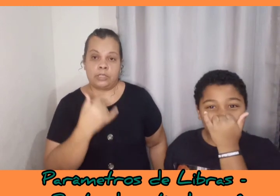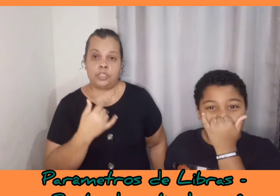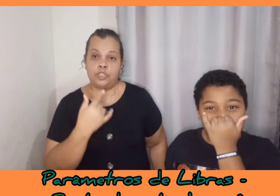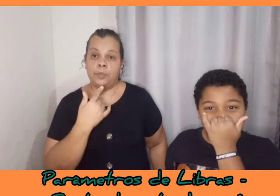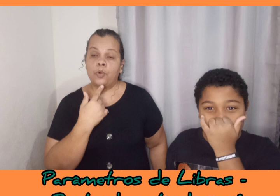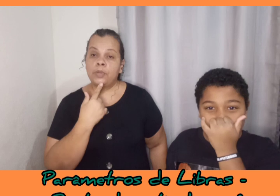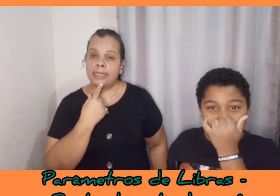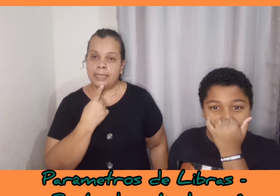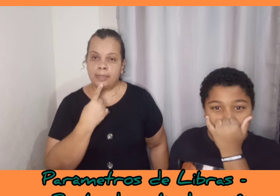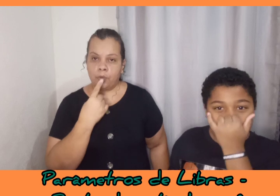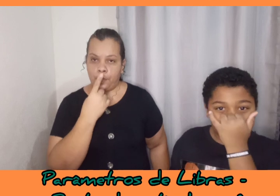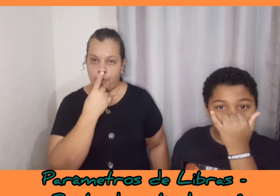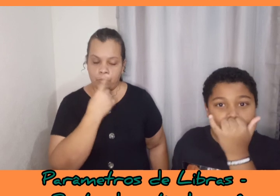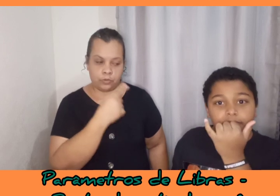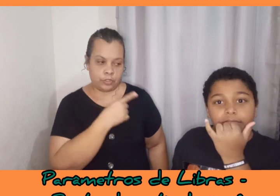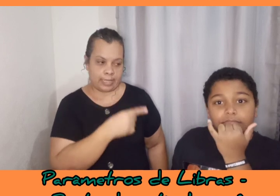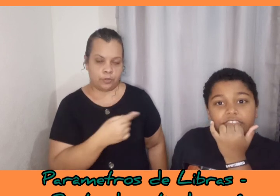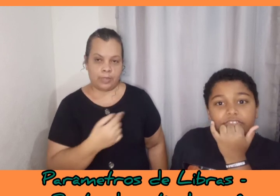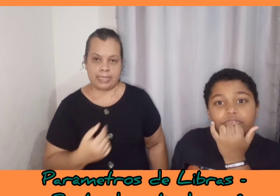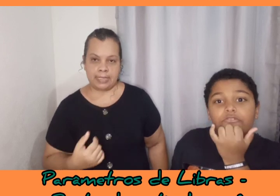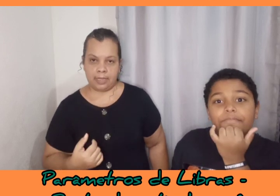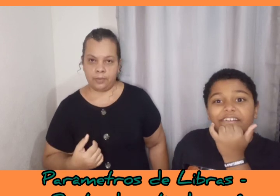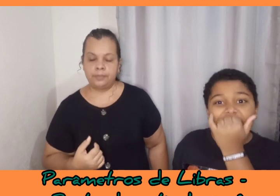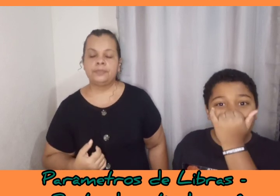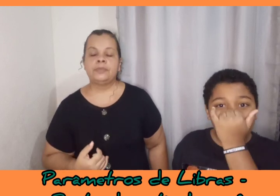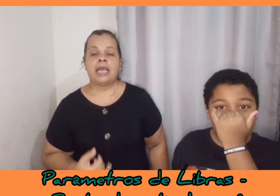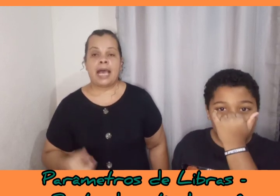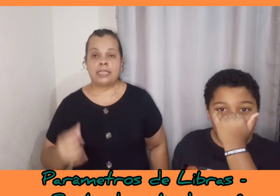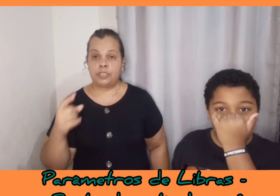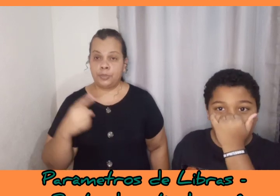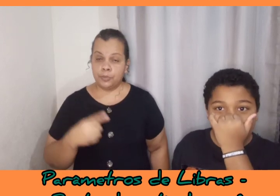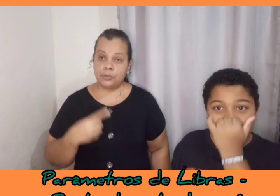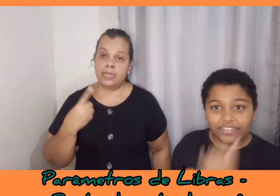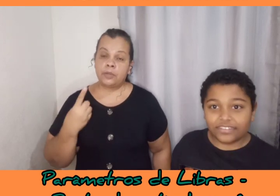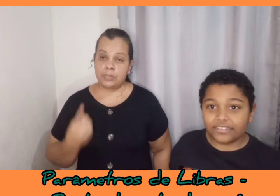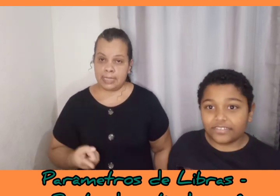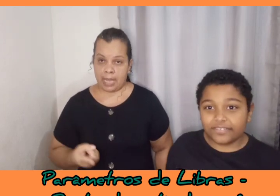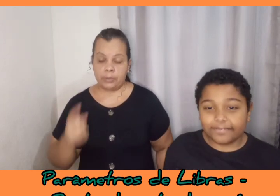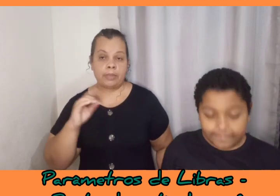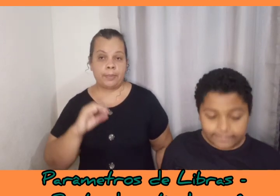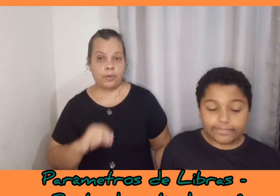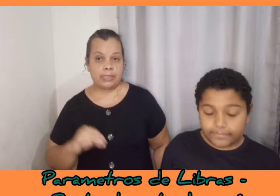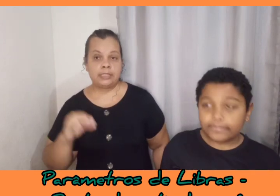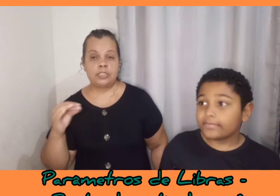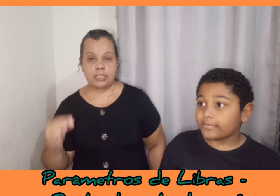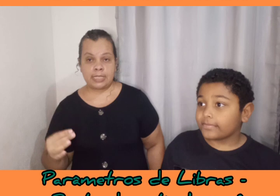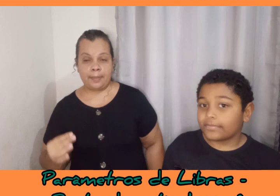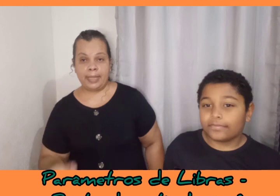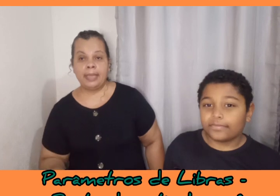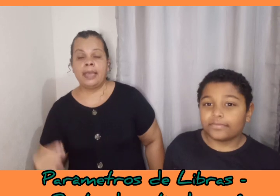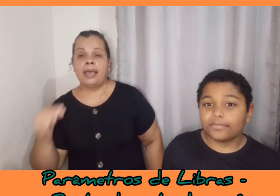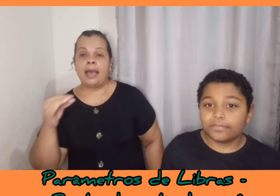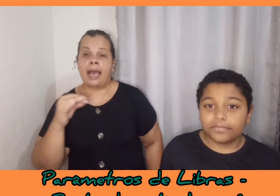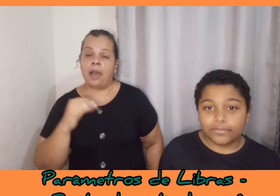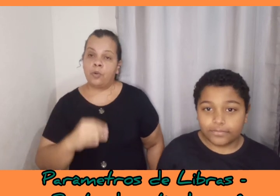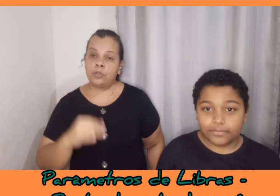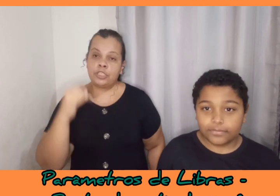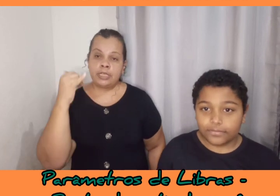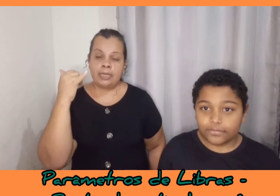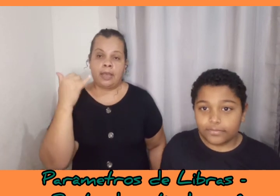gente muda o ponto de articulação, a gente muda o sinal. Então, é importante a gente saber aonde